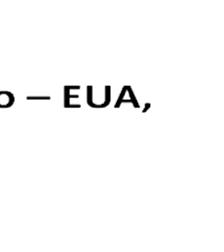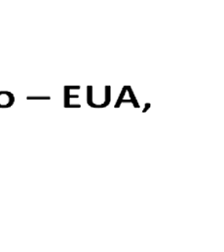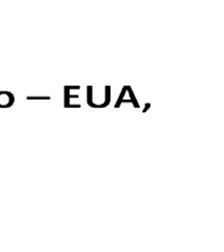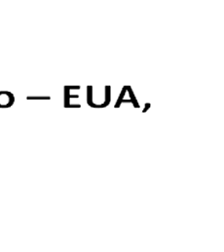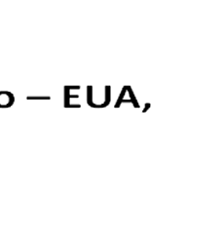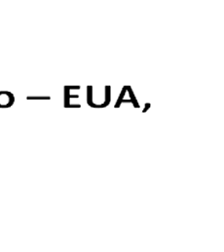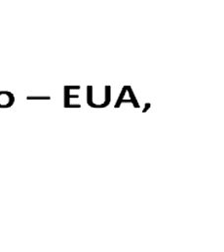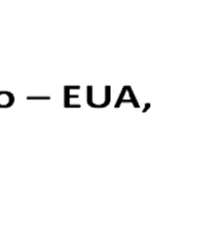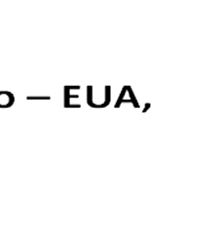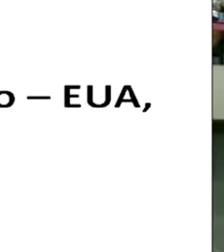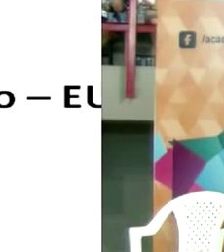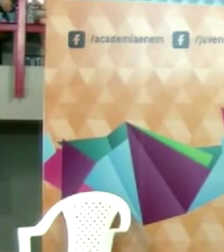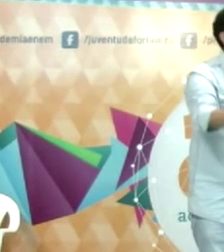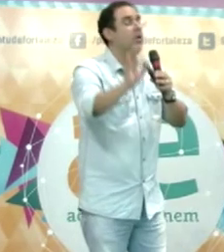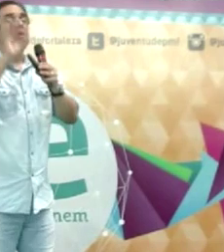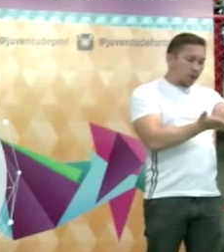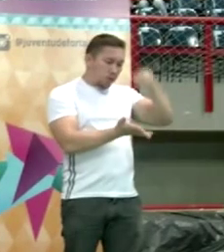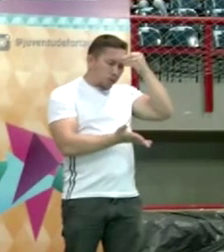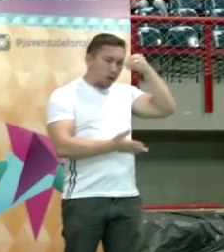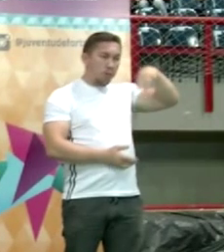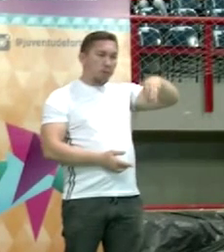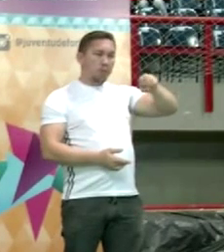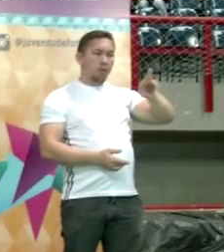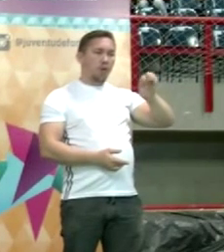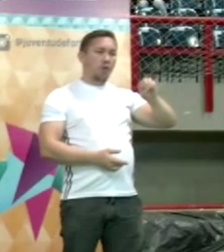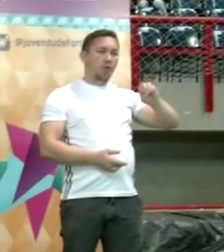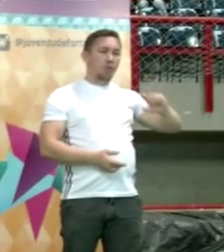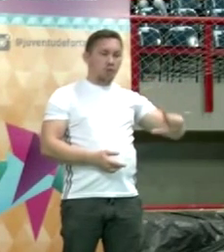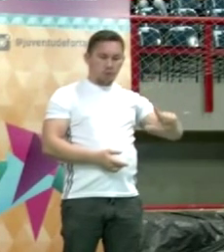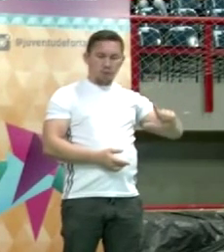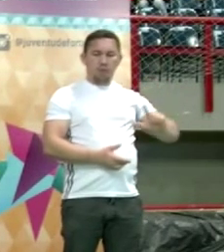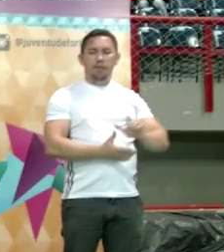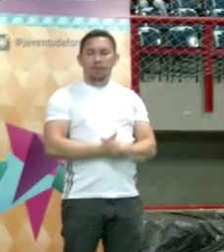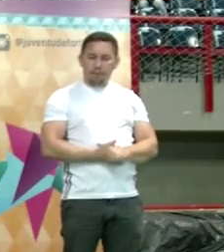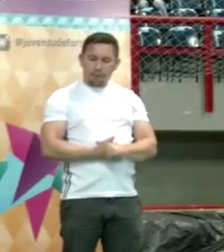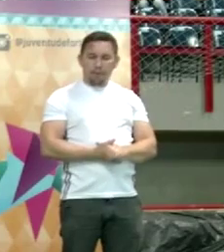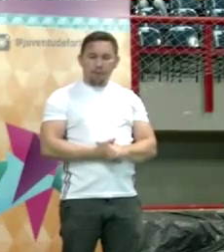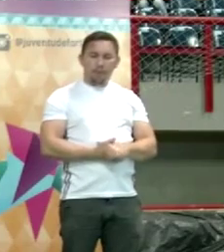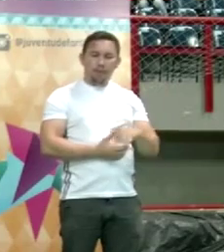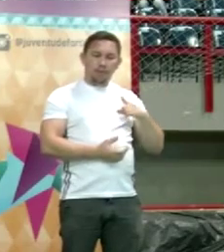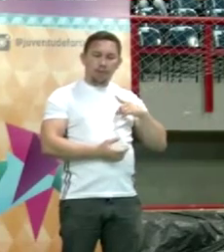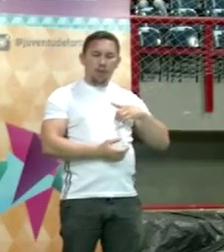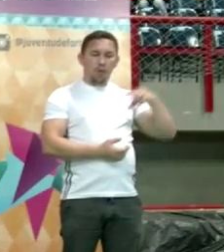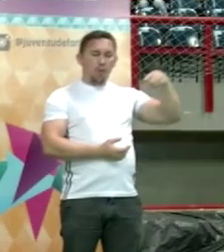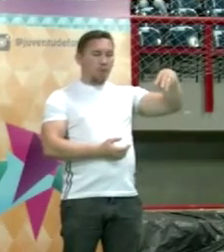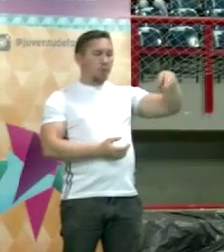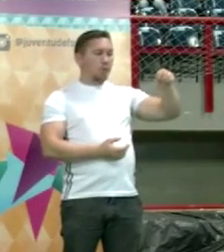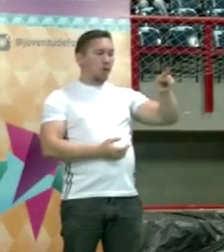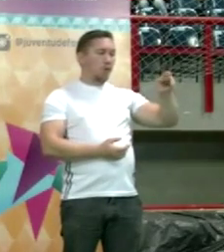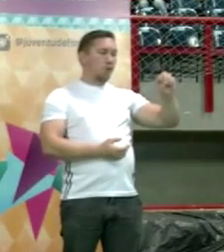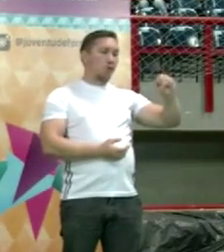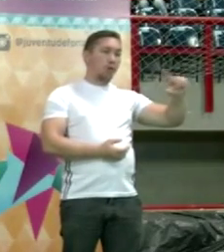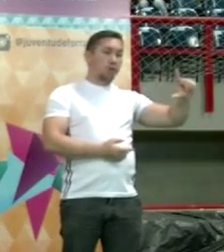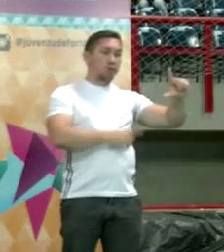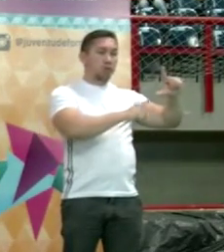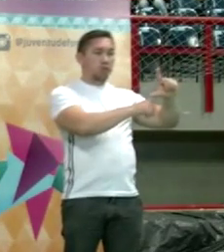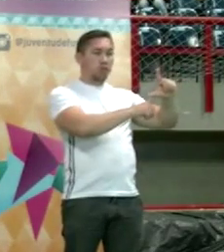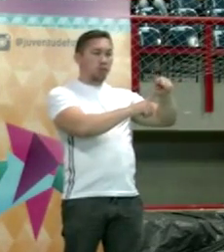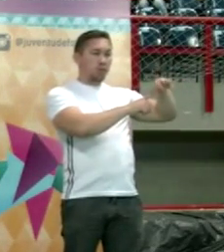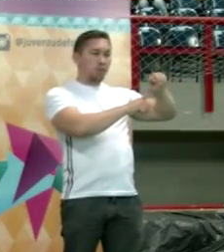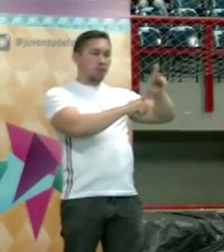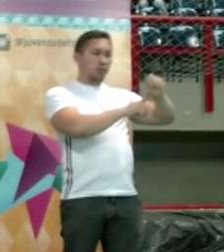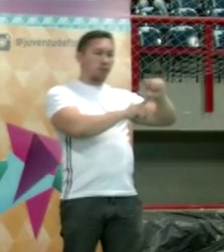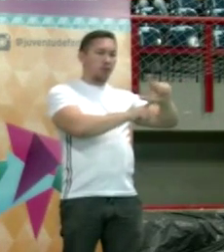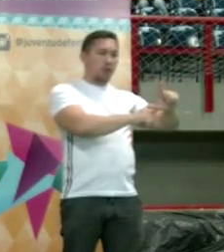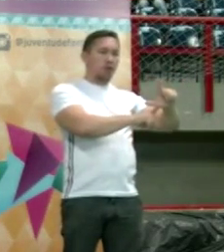Doutrina Monroe. Doutrina Monroe. Como é que você diz? Monroe é um M, é um O, é